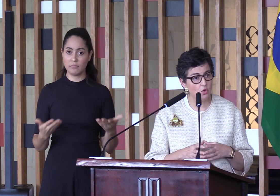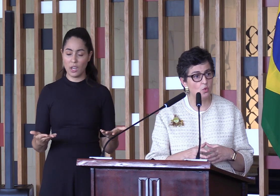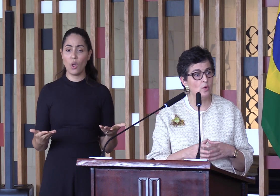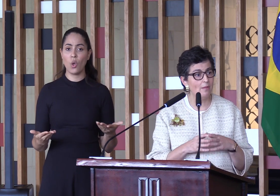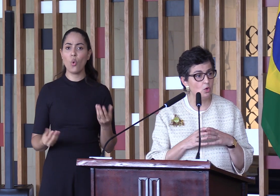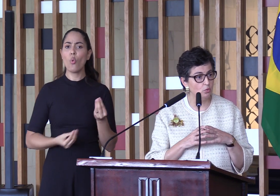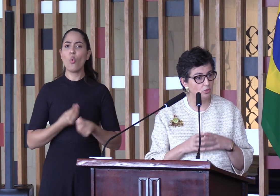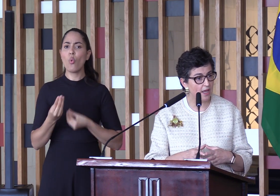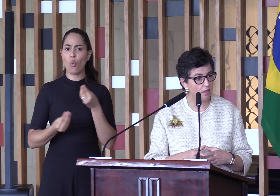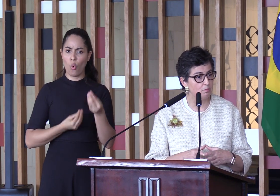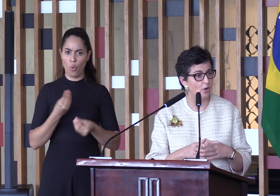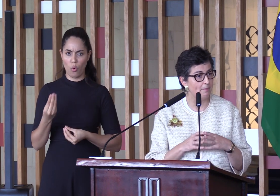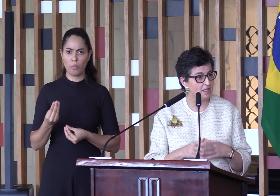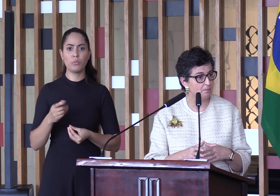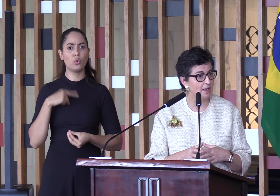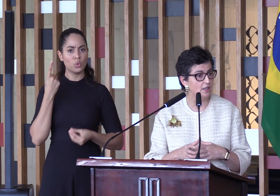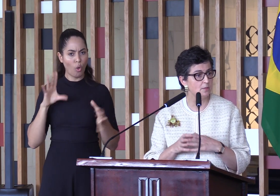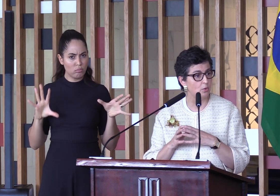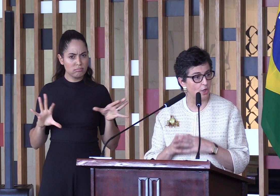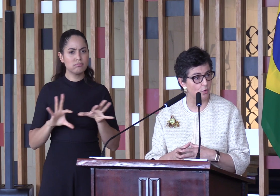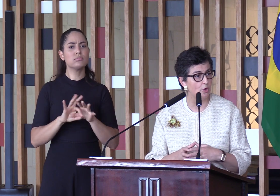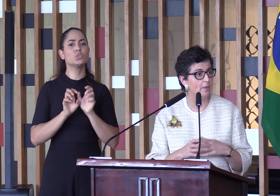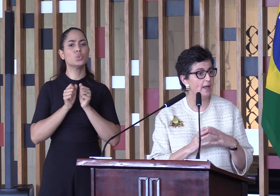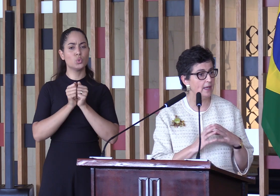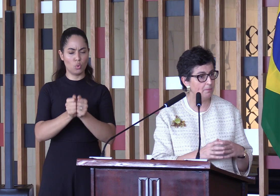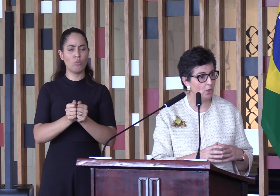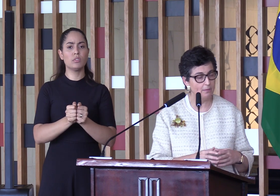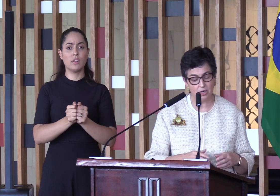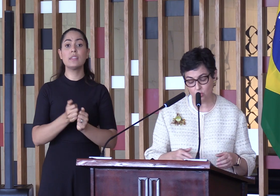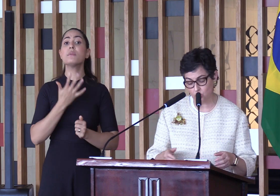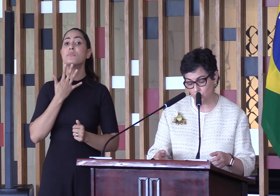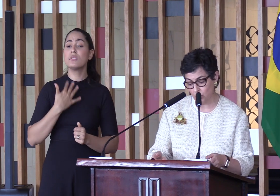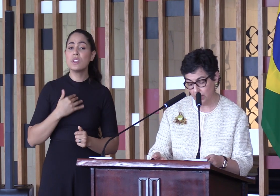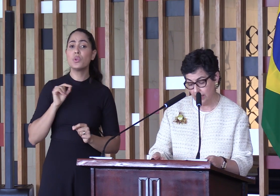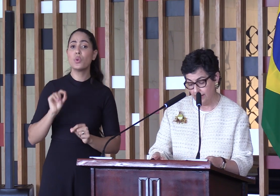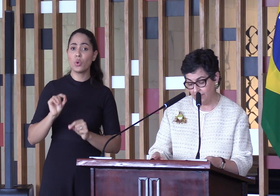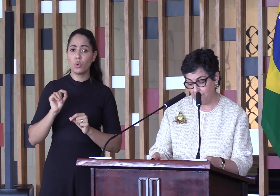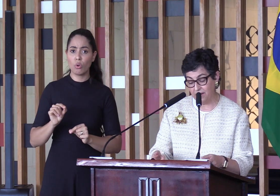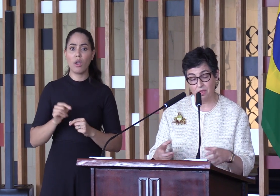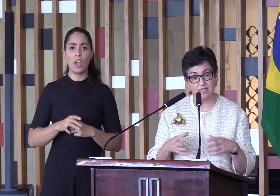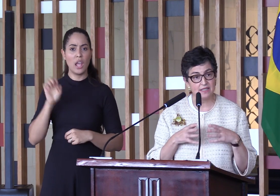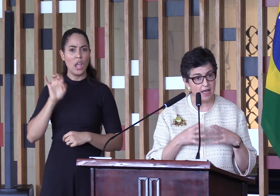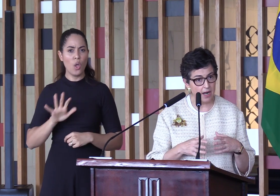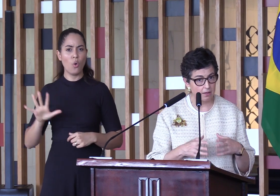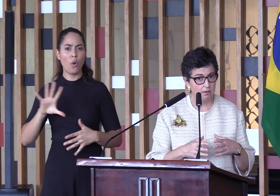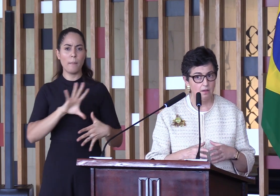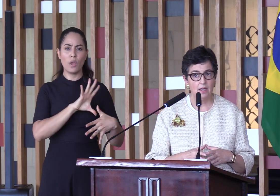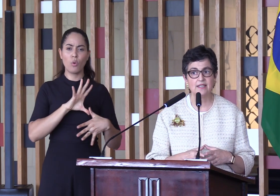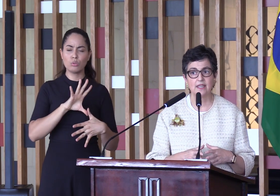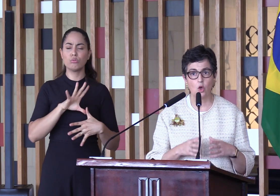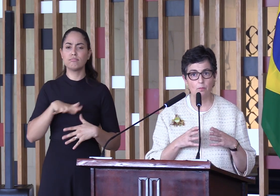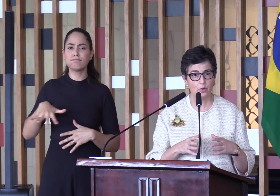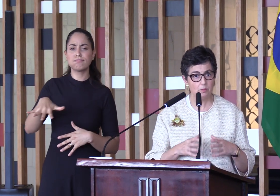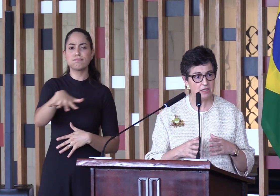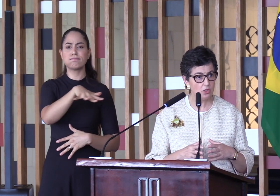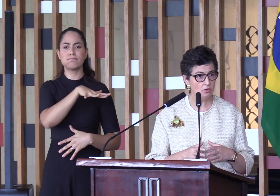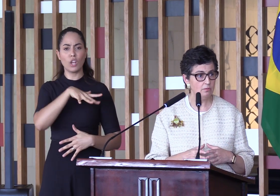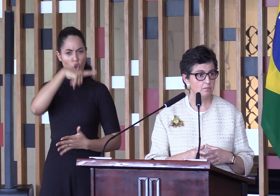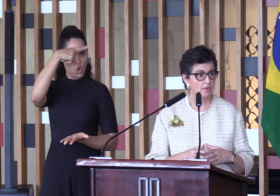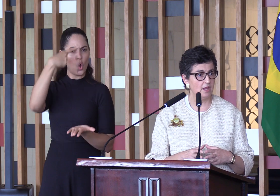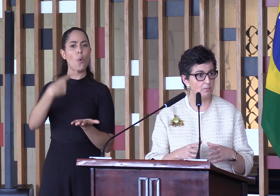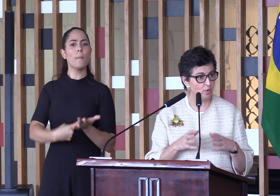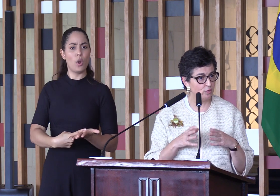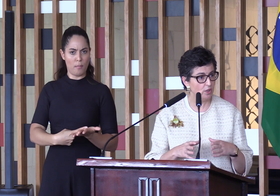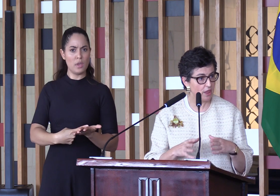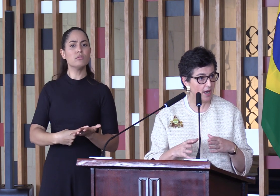deseo, uma vontade por ambas partes, por Europa e por o Mercosur, de precisar este compromisso,